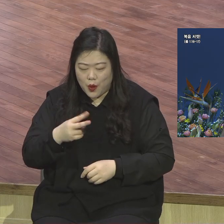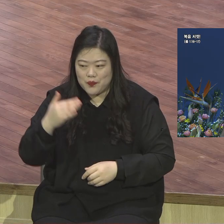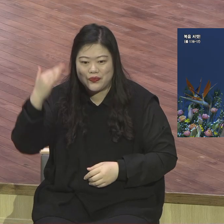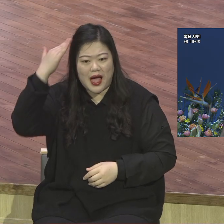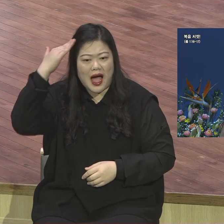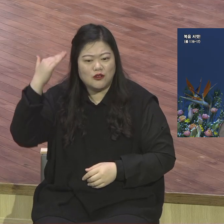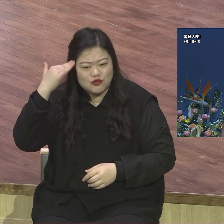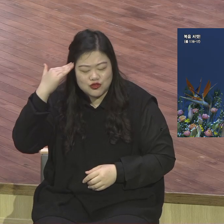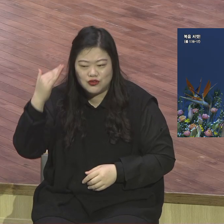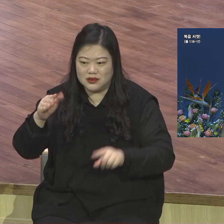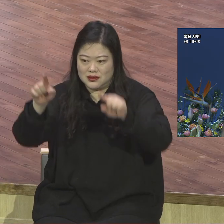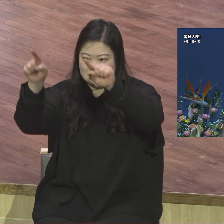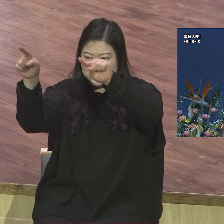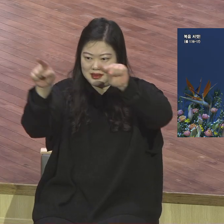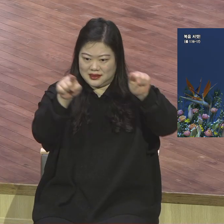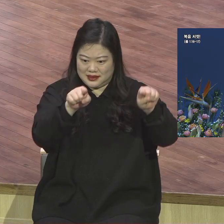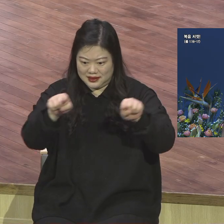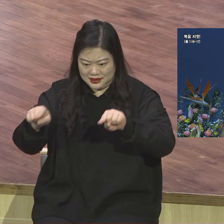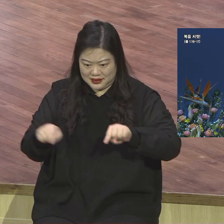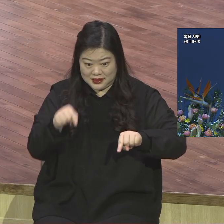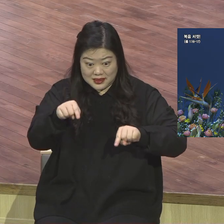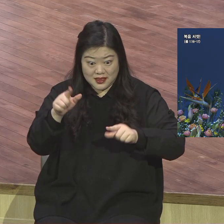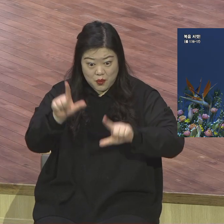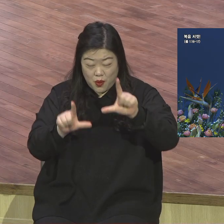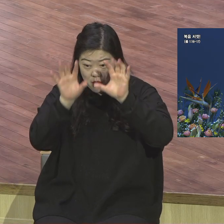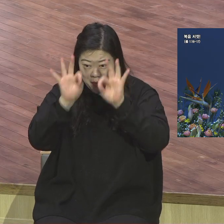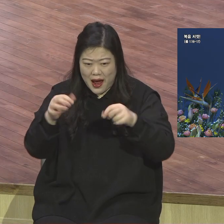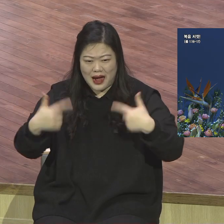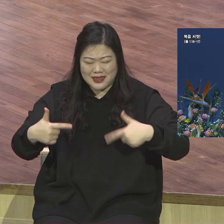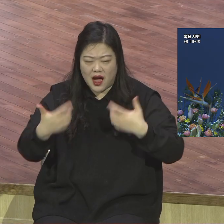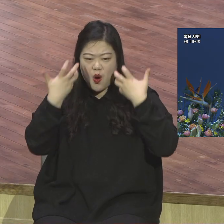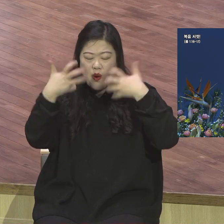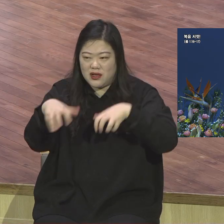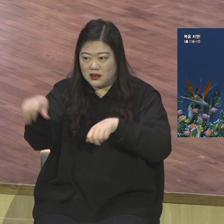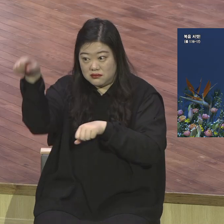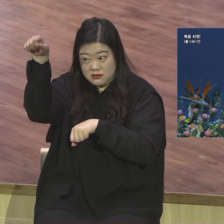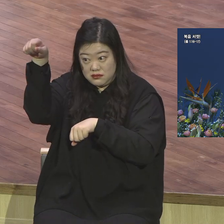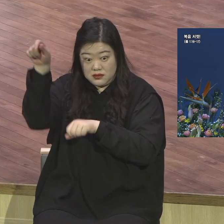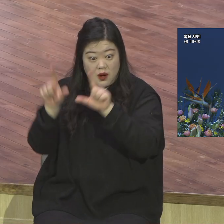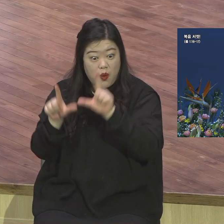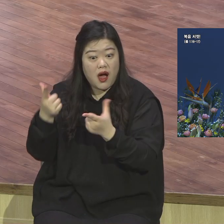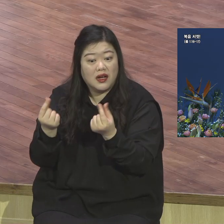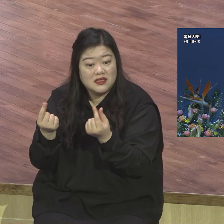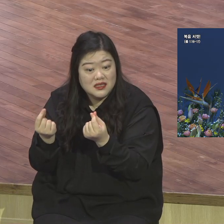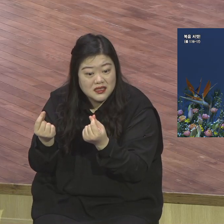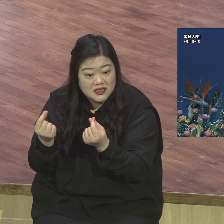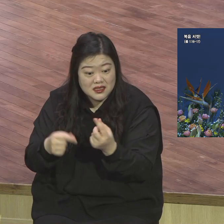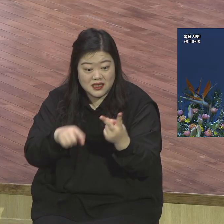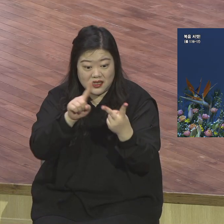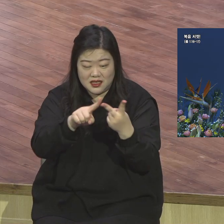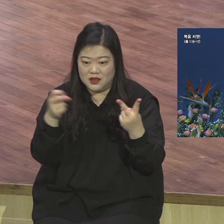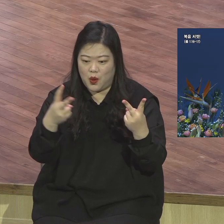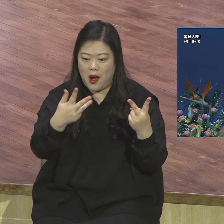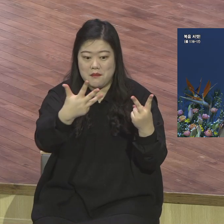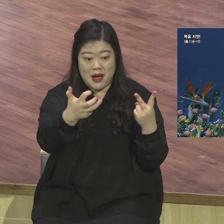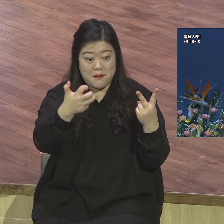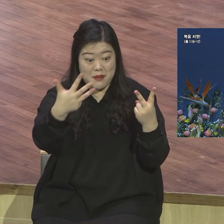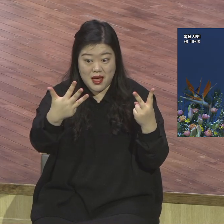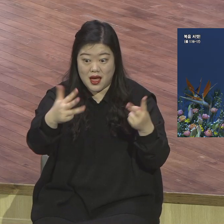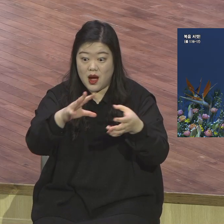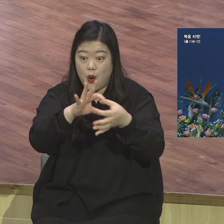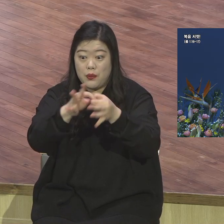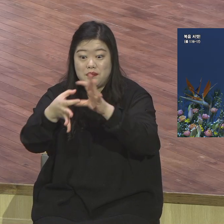호랑이 모양으로 그리는 그런 그림도 있고 88 올림픽 때도